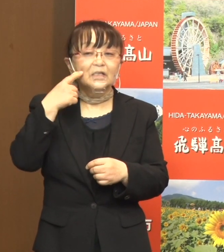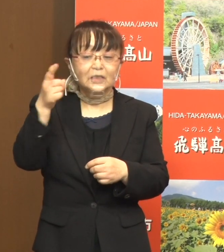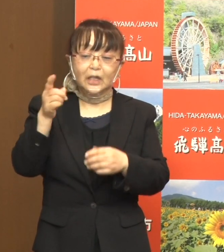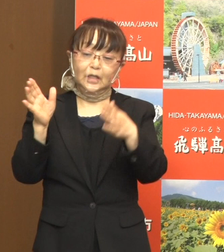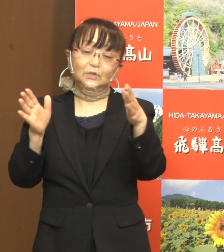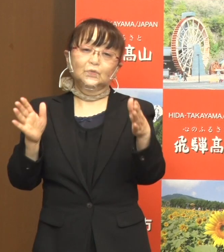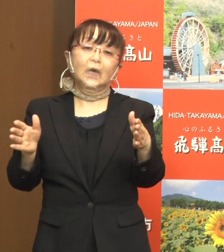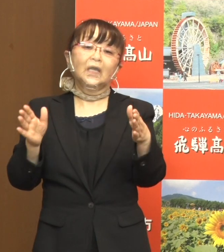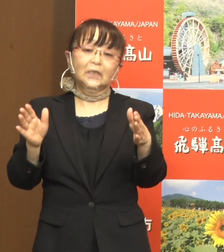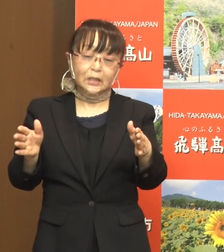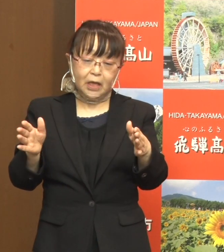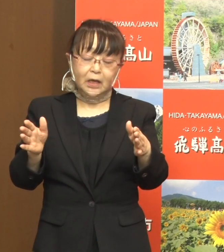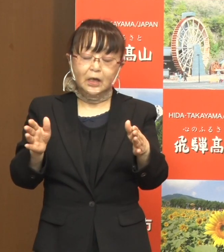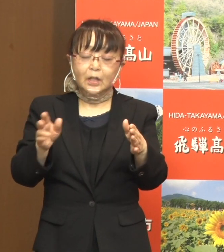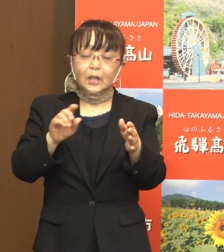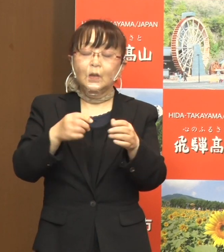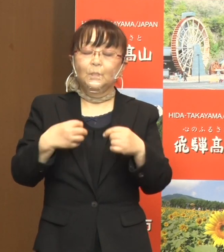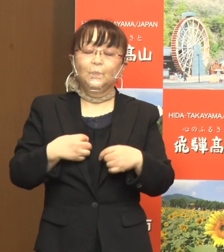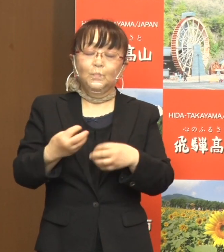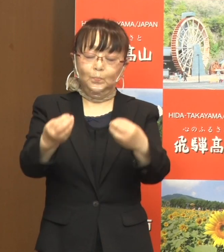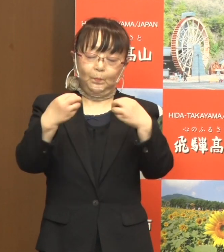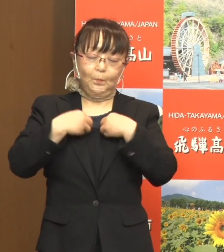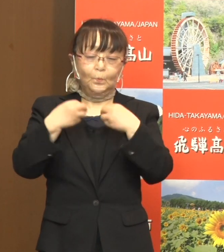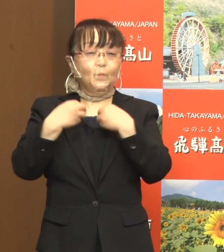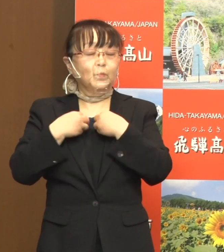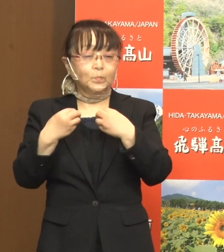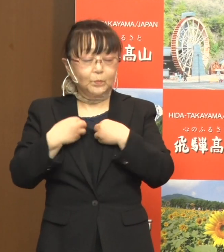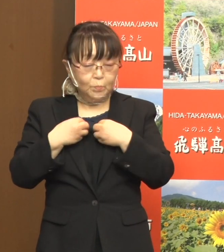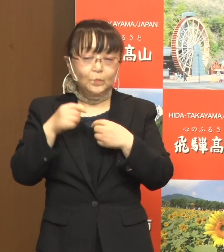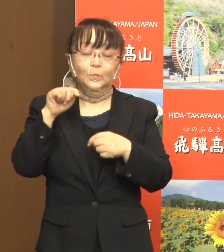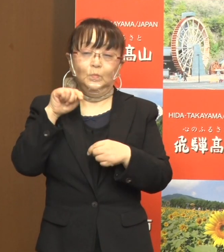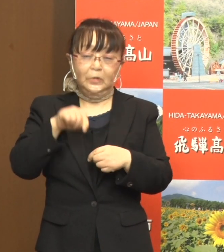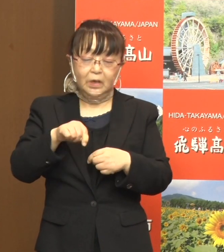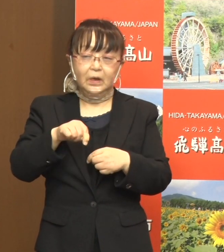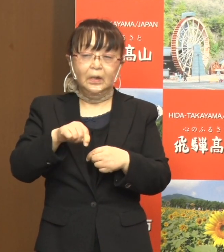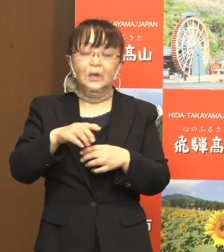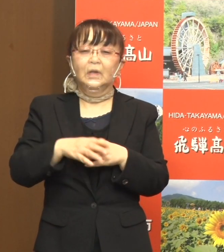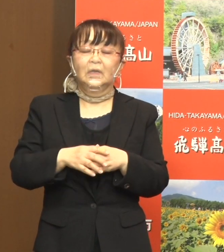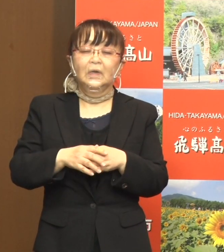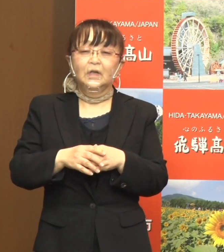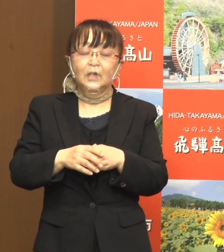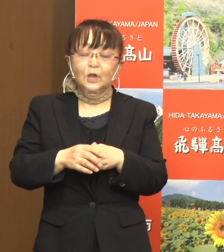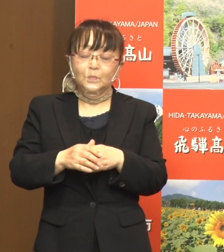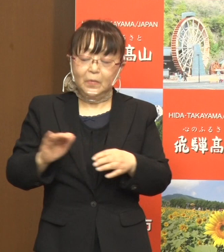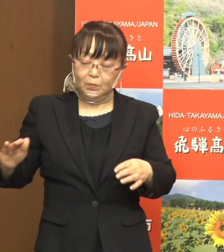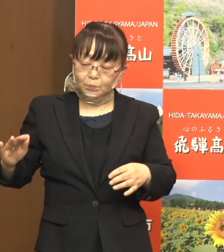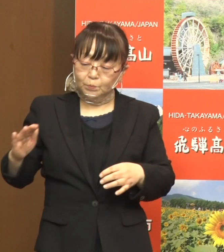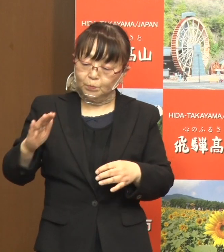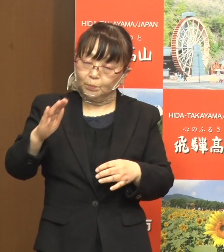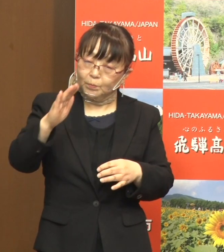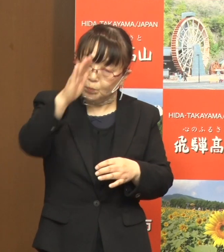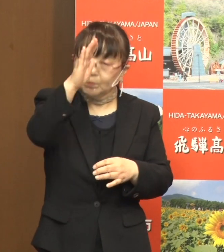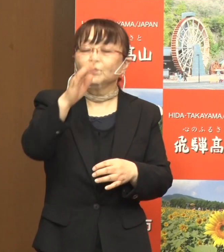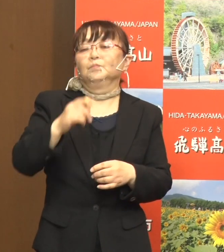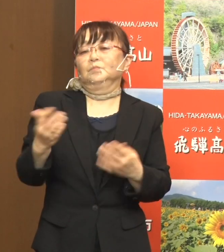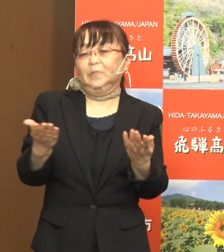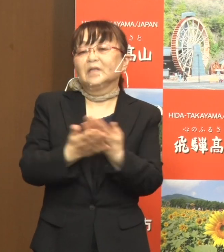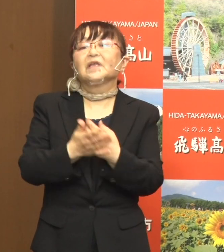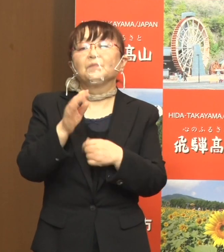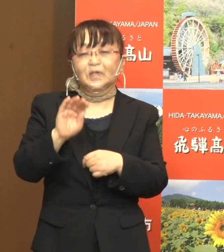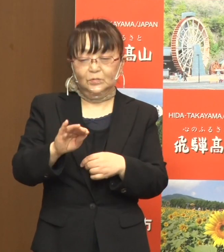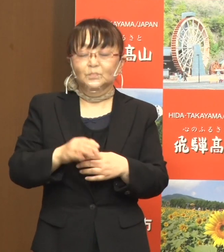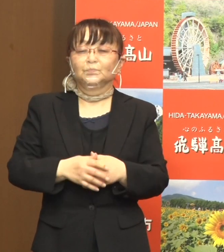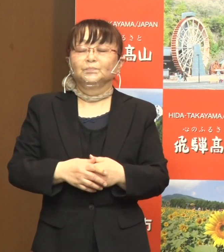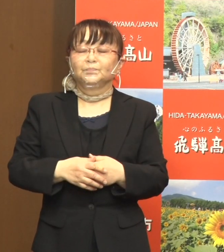に発症するなど新型コロナウイルス感染症の感染が急拡大愛を致しました5月